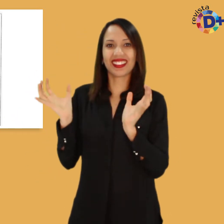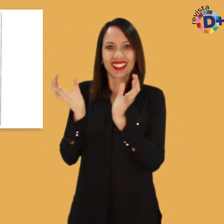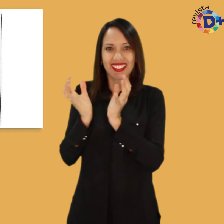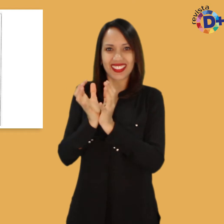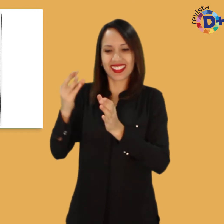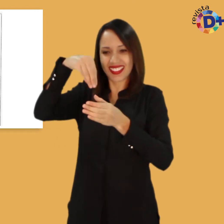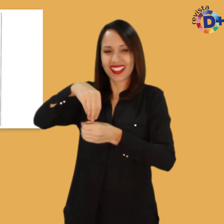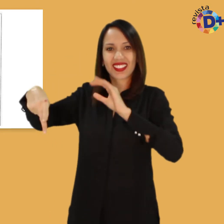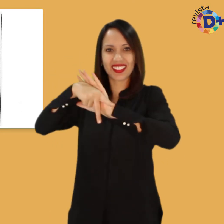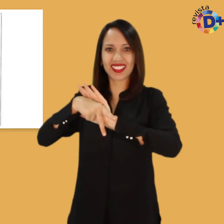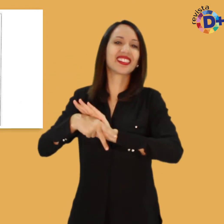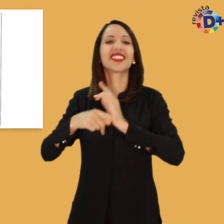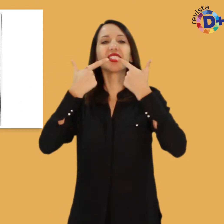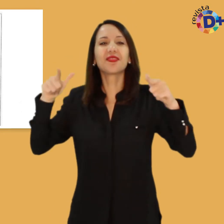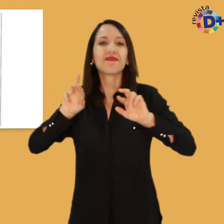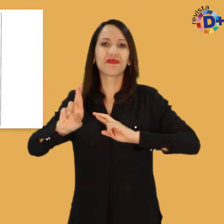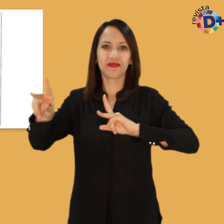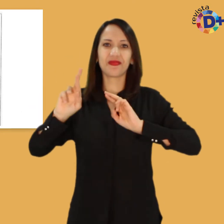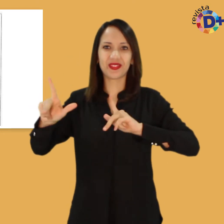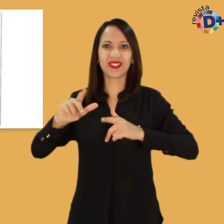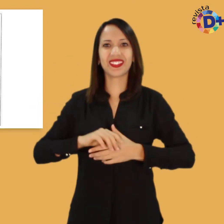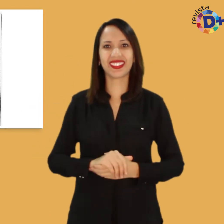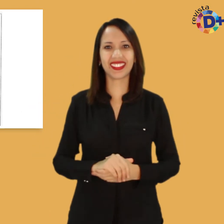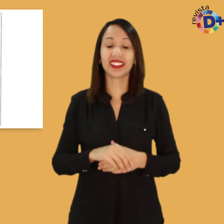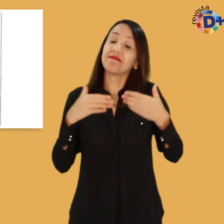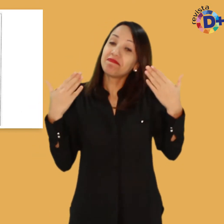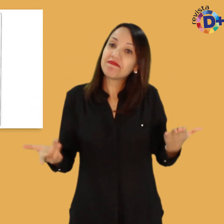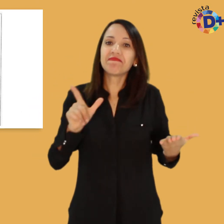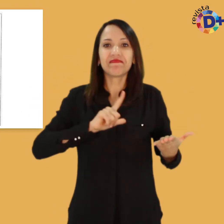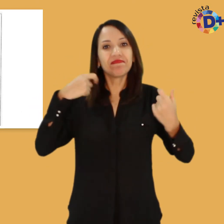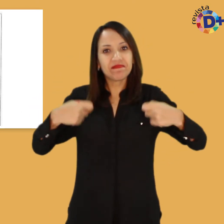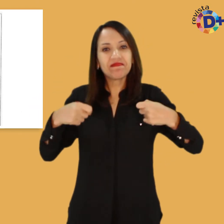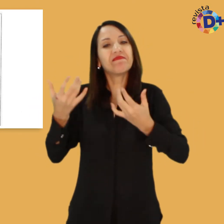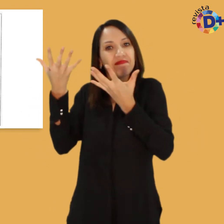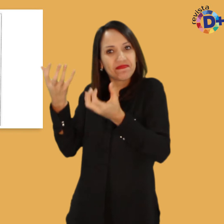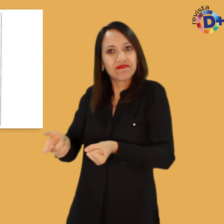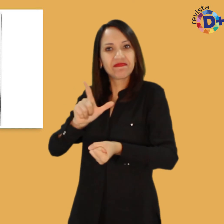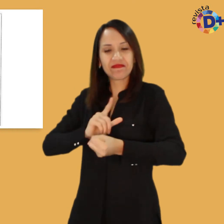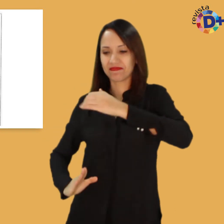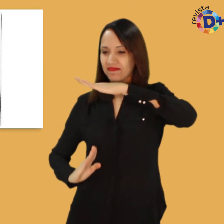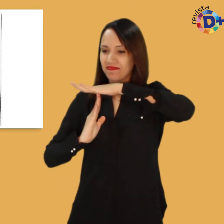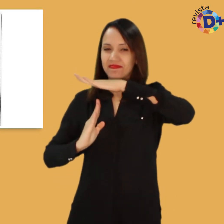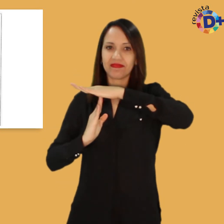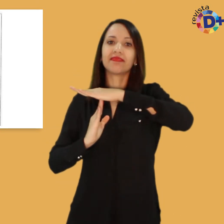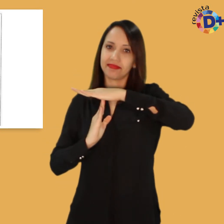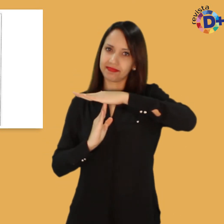linguística diferenciada. Claro que devemos admitir que a limitação auditiva é